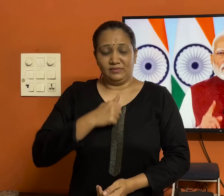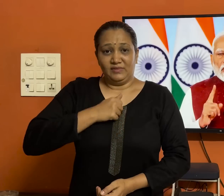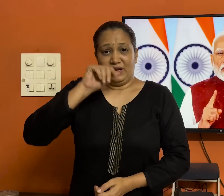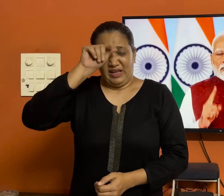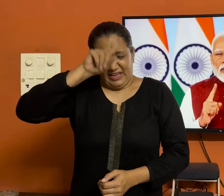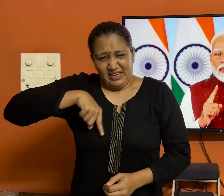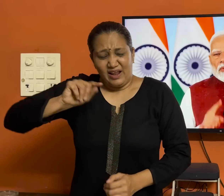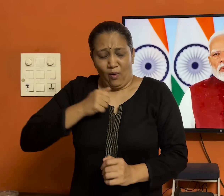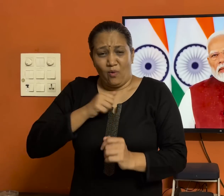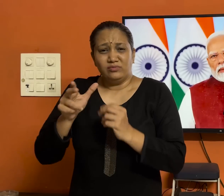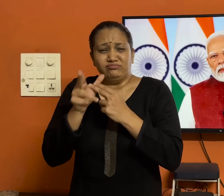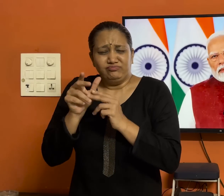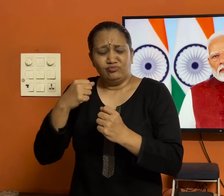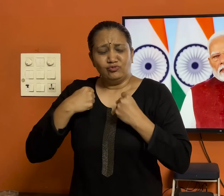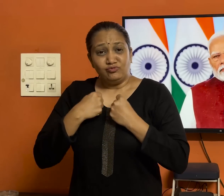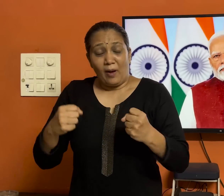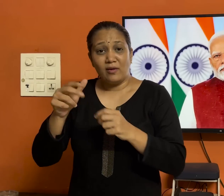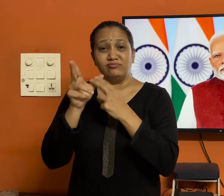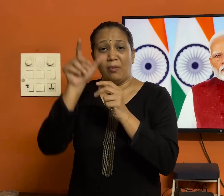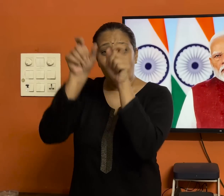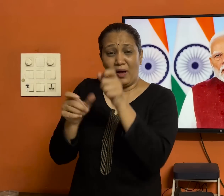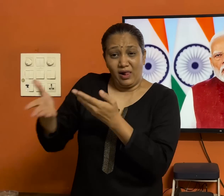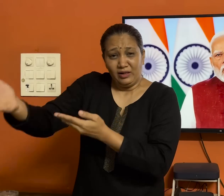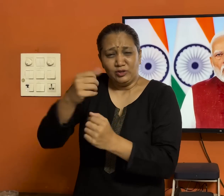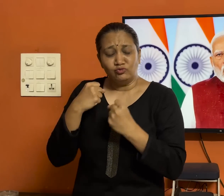हमारे वीर सैनिकों ने